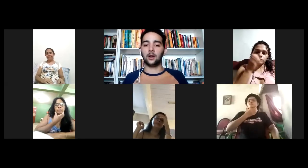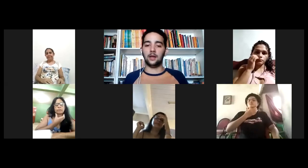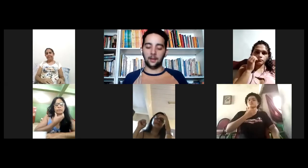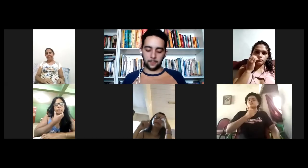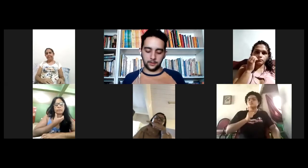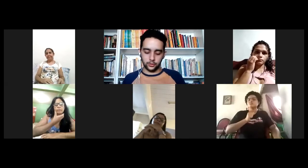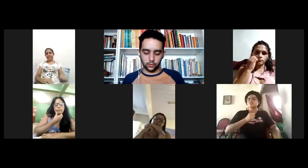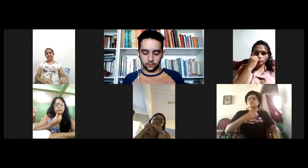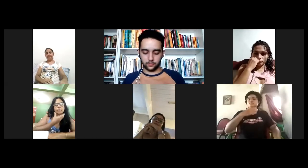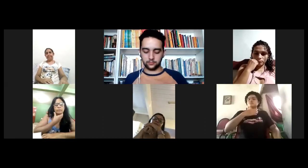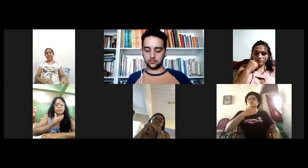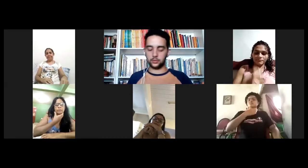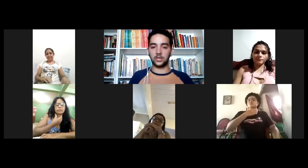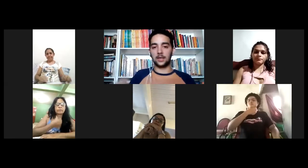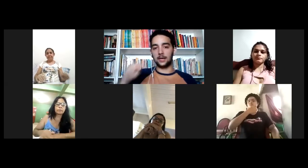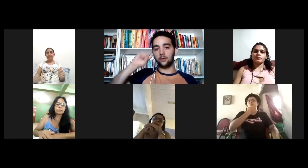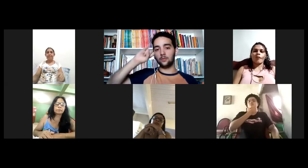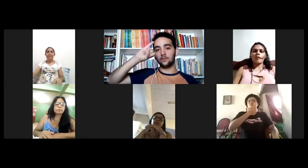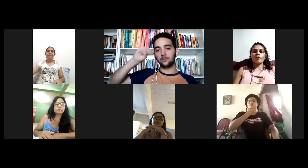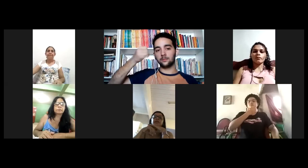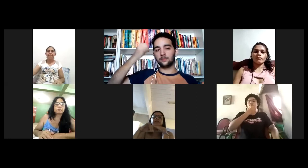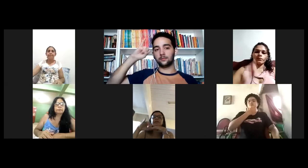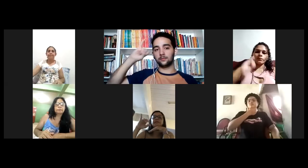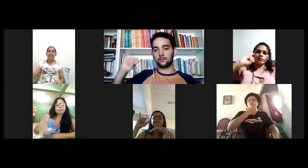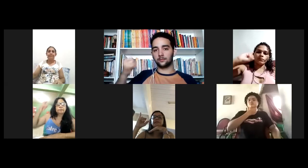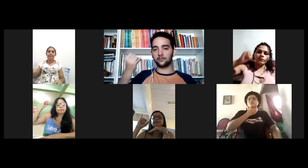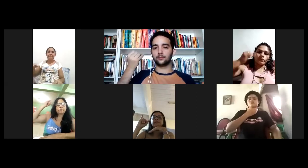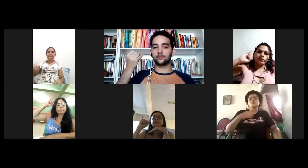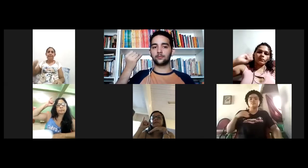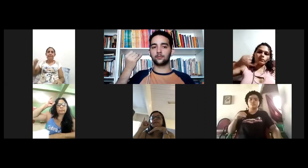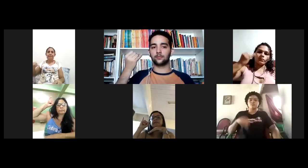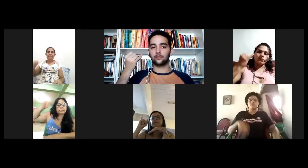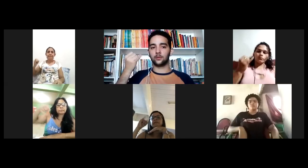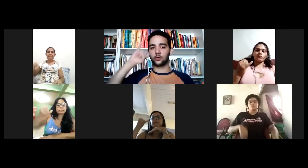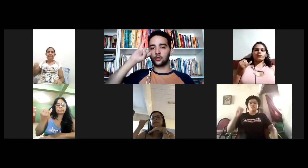Então, bora lá. De novo. Janeiro.